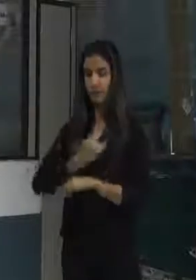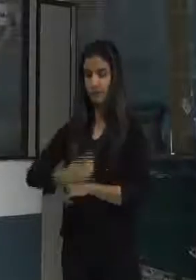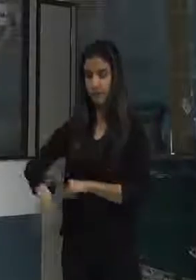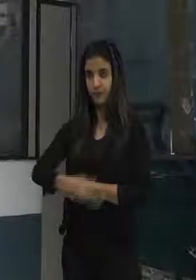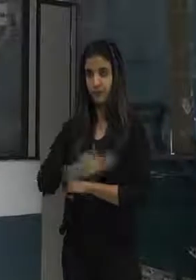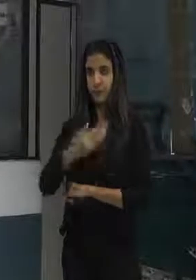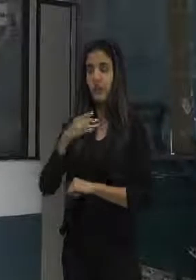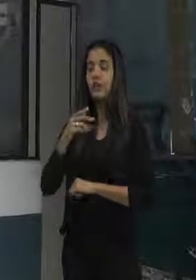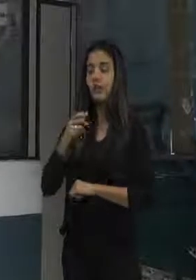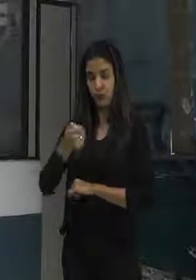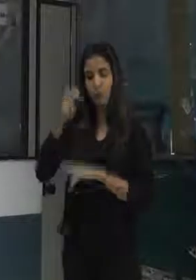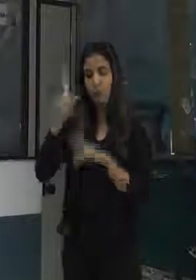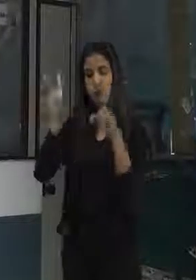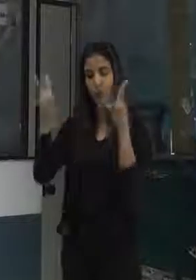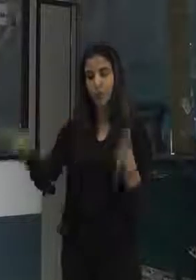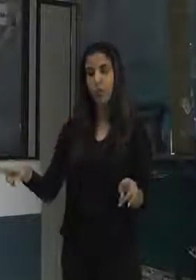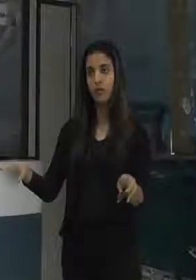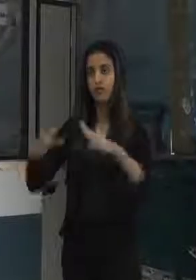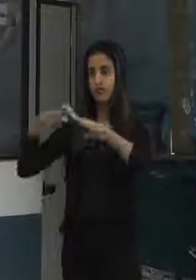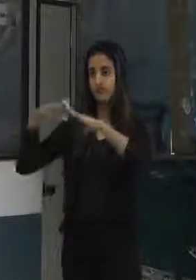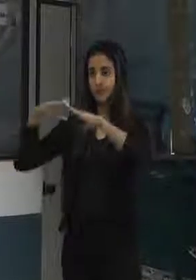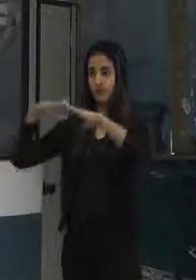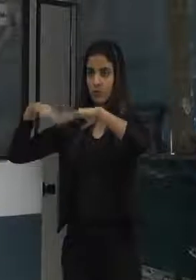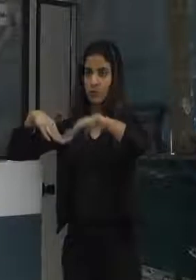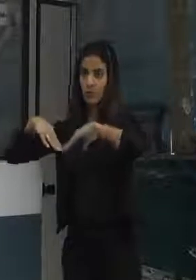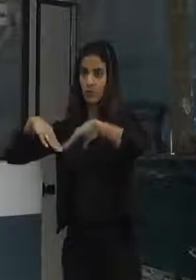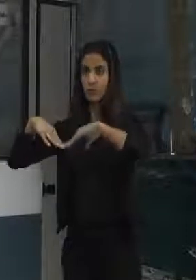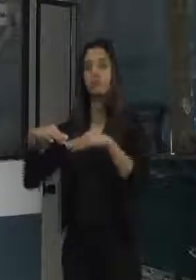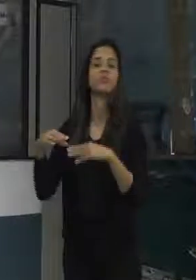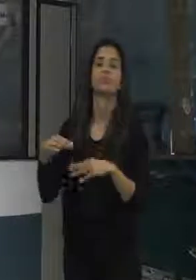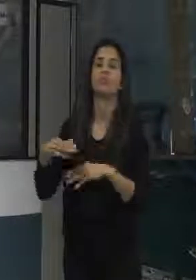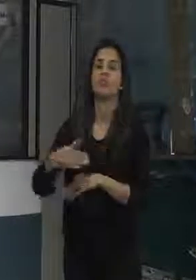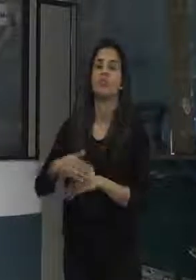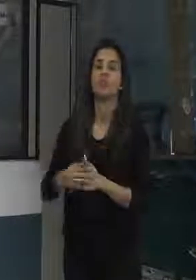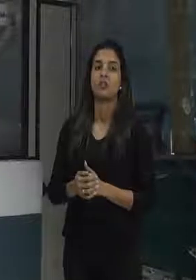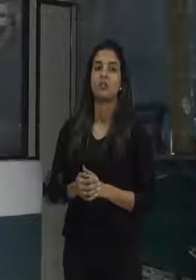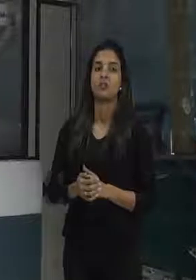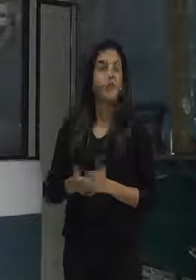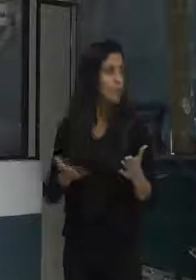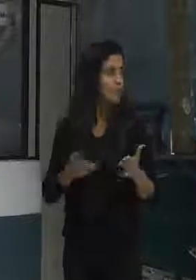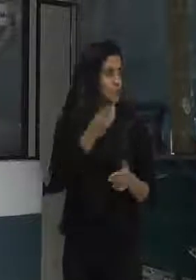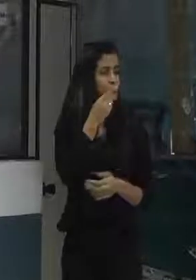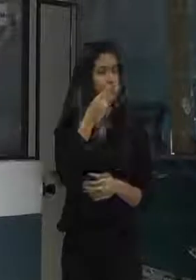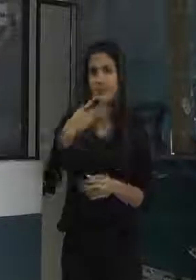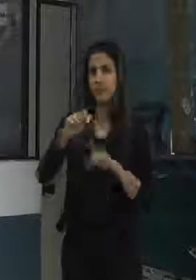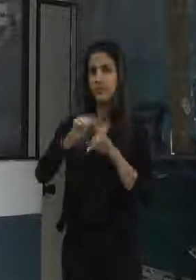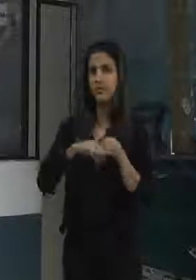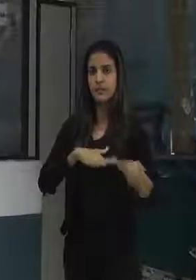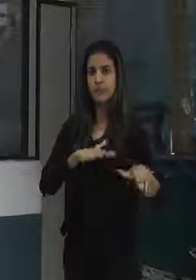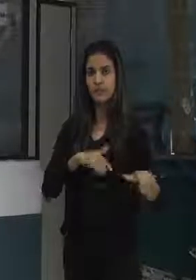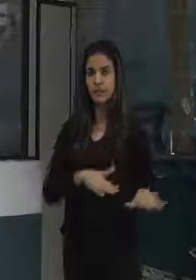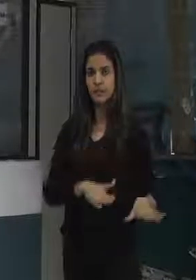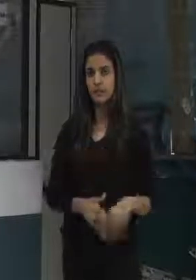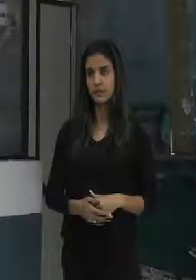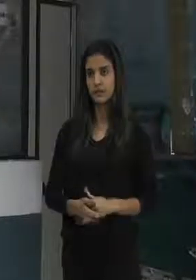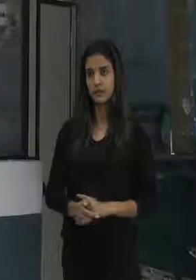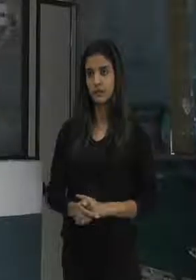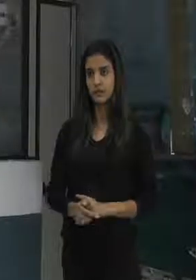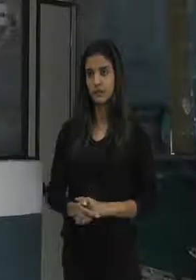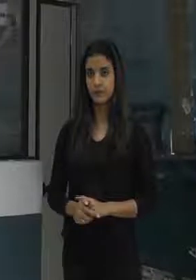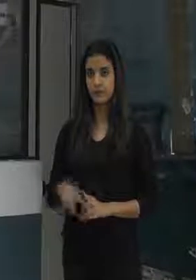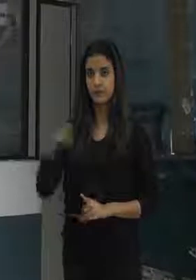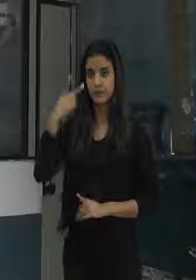de acontecer a mesma coisa que aconteceu na Avenida Palmares. Anotem aí, hoje é 3 de setembro. O